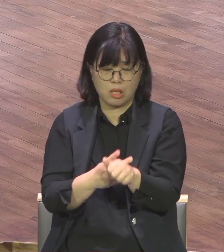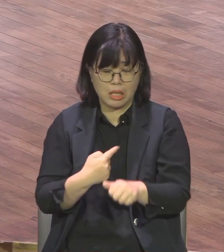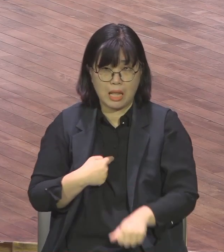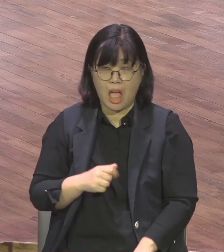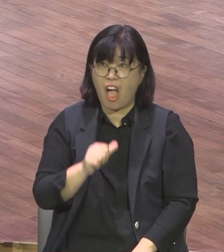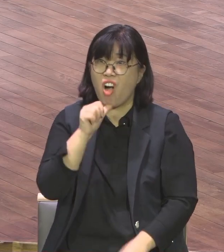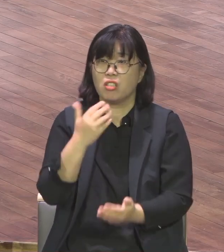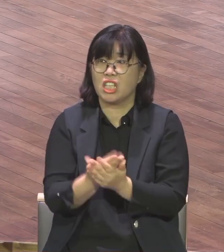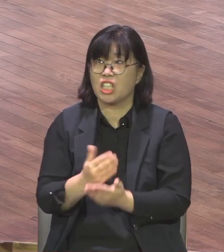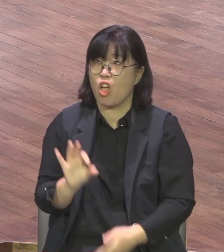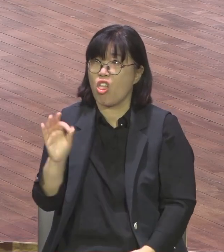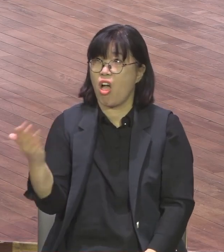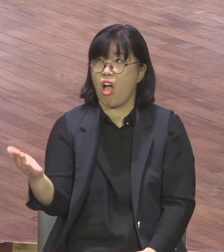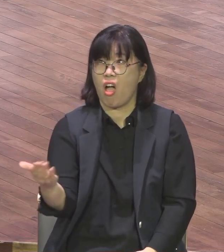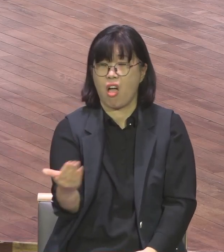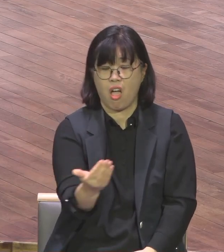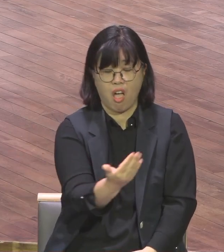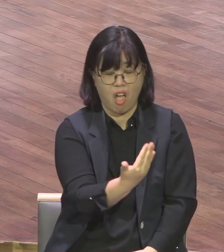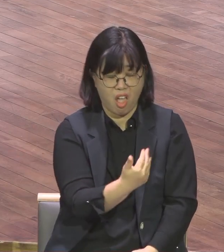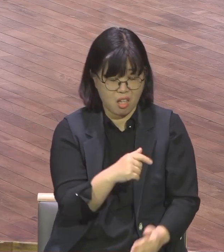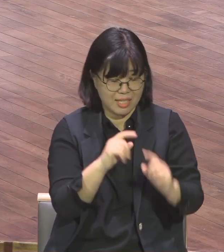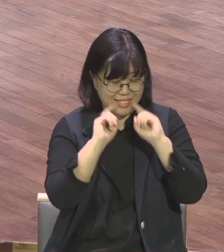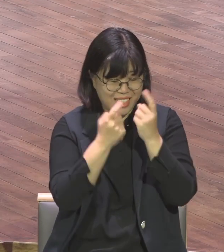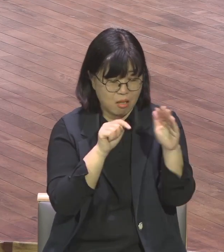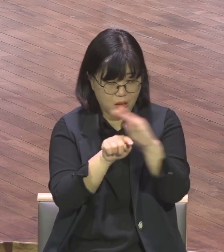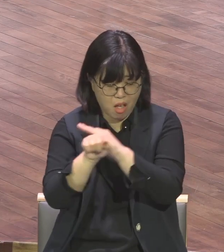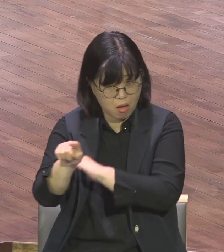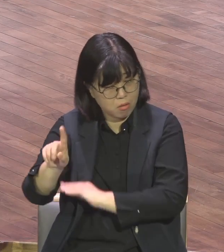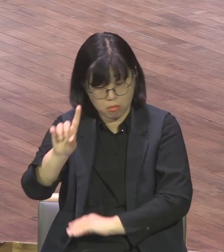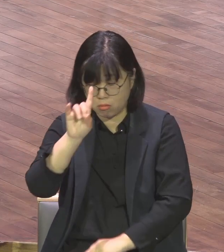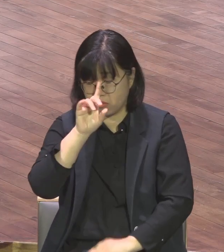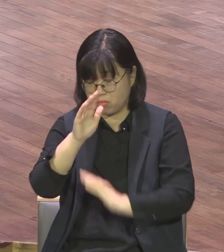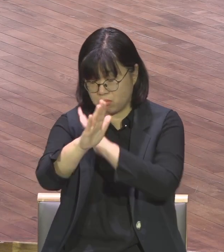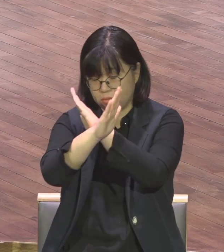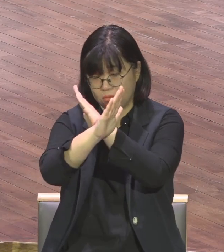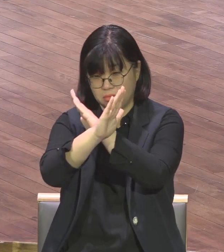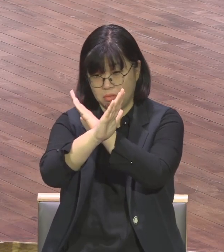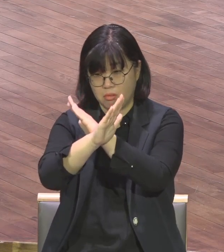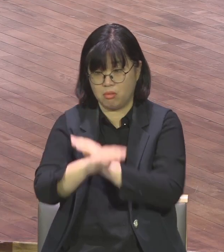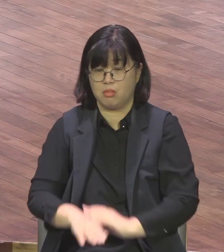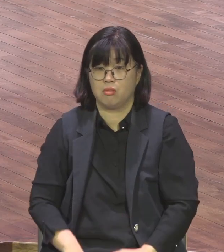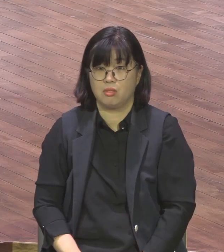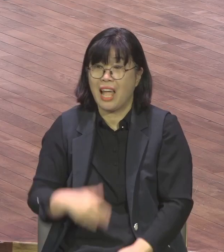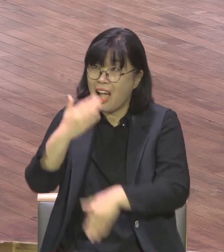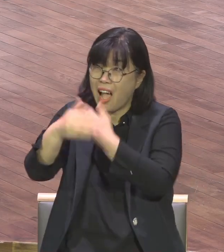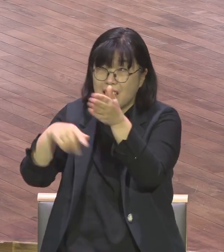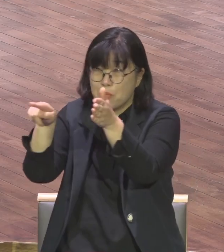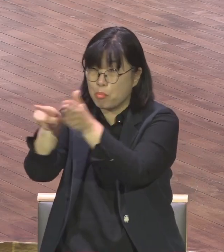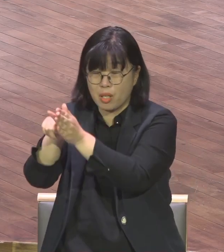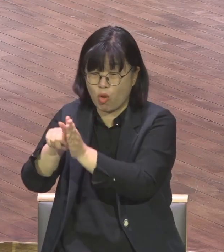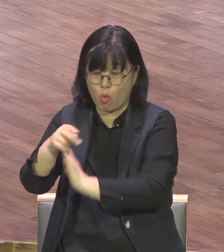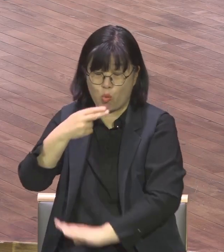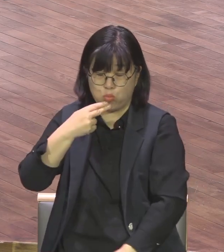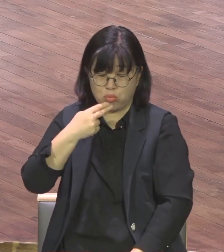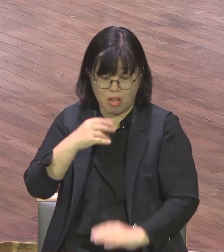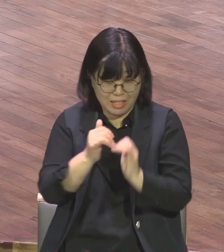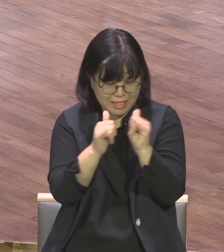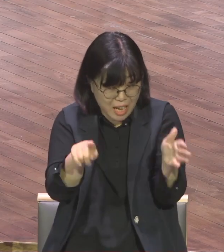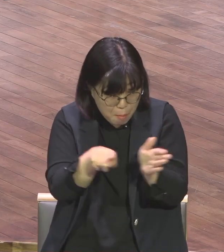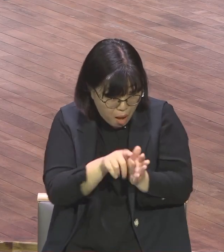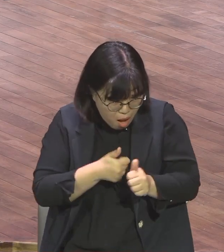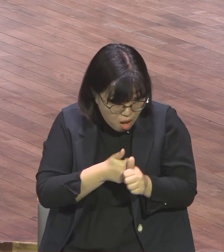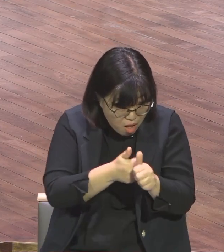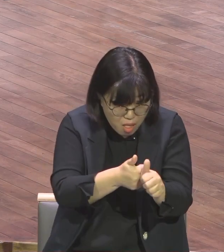서냐 말이요. 사람 의지하면 하나님은 손댑니다. 아시겠어요? 하나님 의지한 사람은 하나님 또 사람도 도와주지만